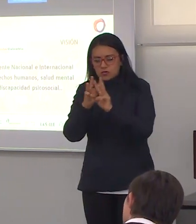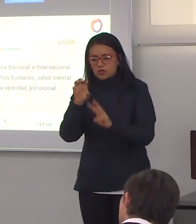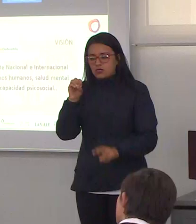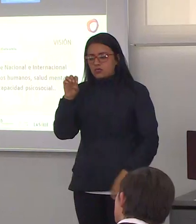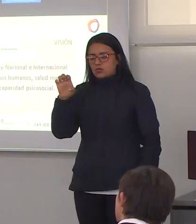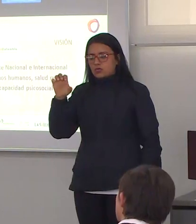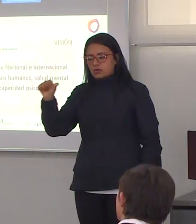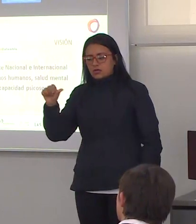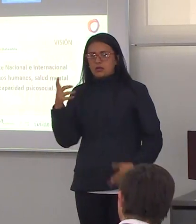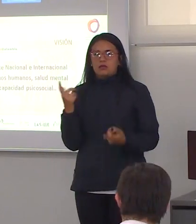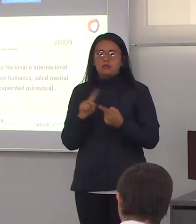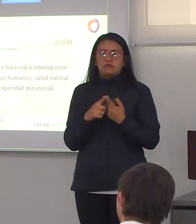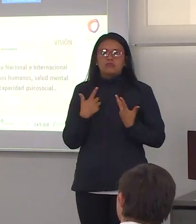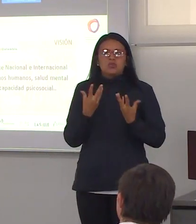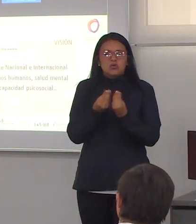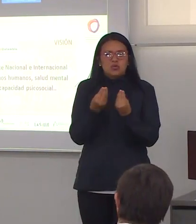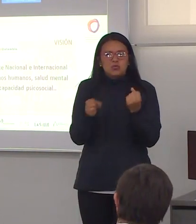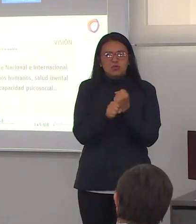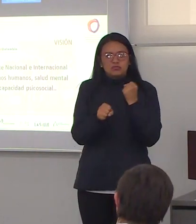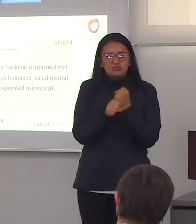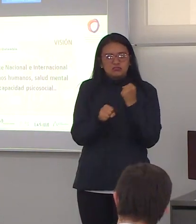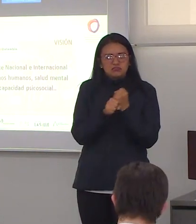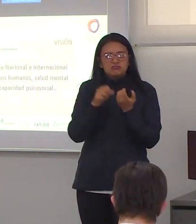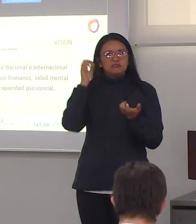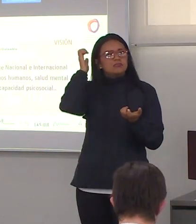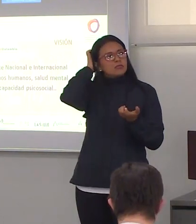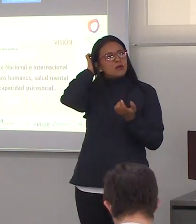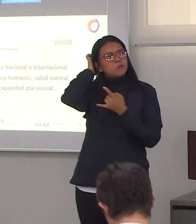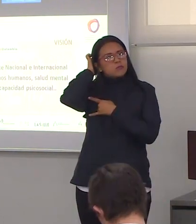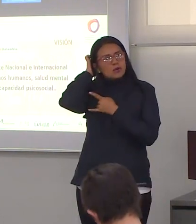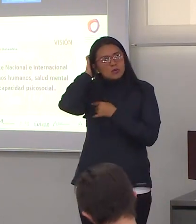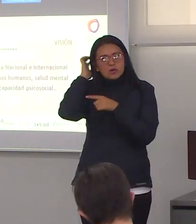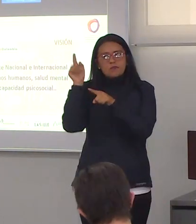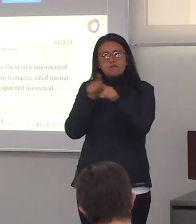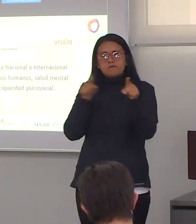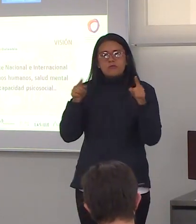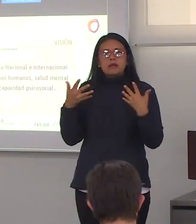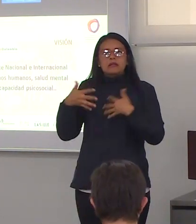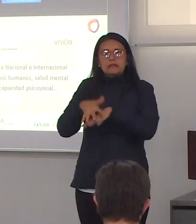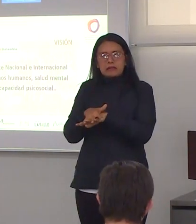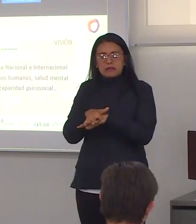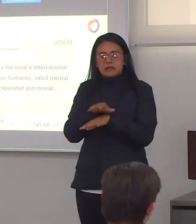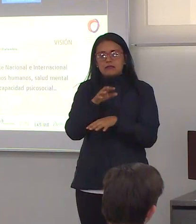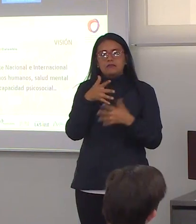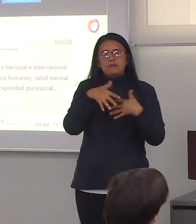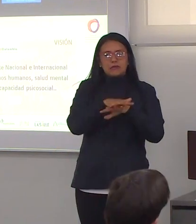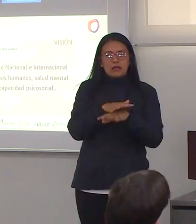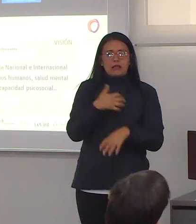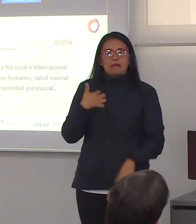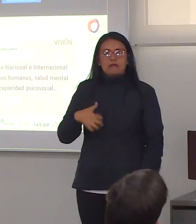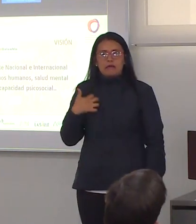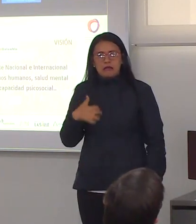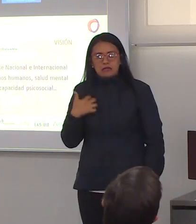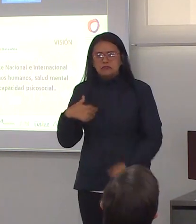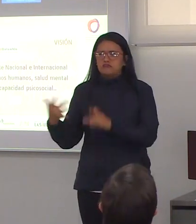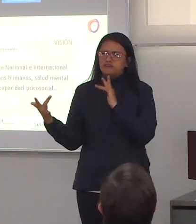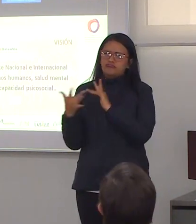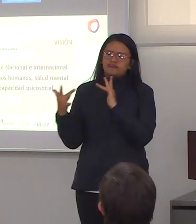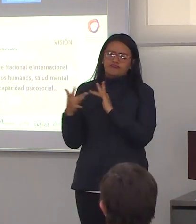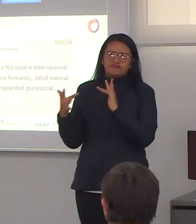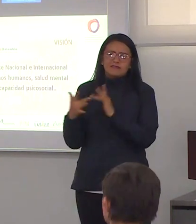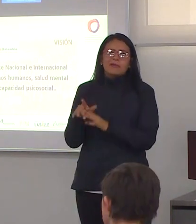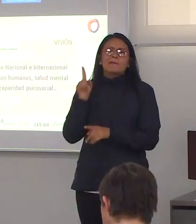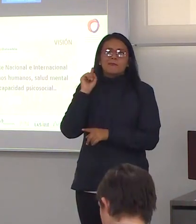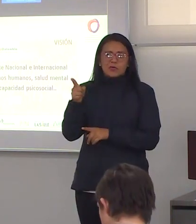trabajando en grupos de trabajo como las universidades redes como con Reddy en Argentina que hemos tenido mucho contacto